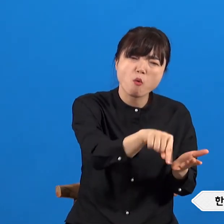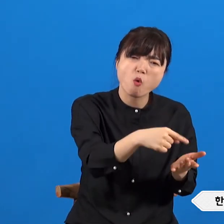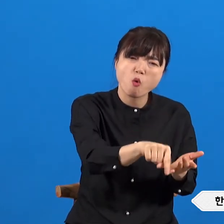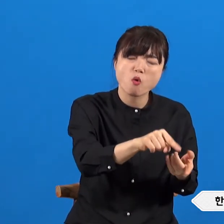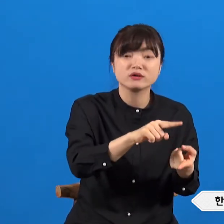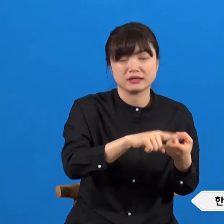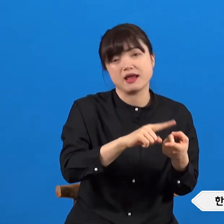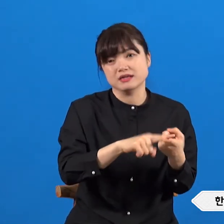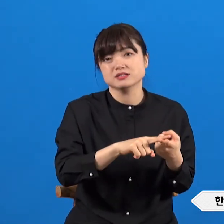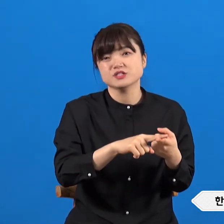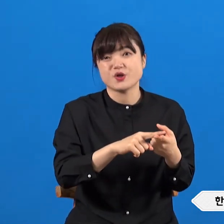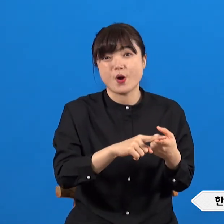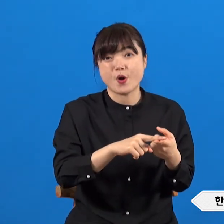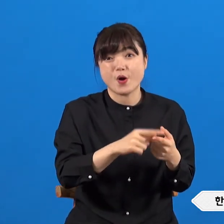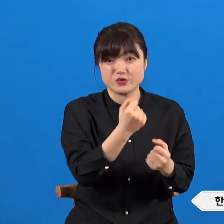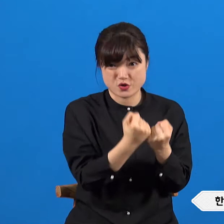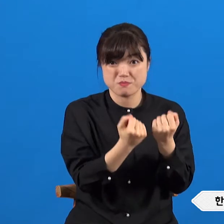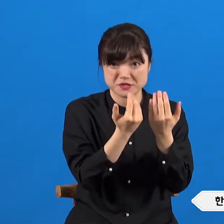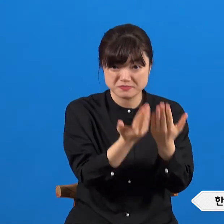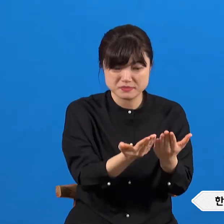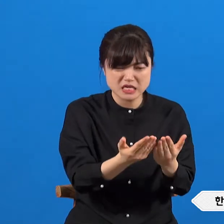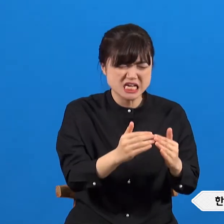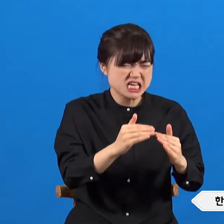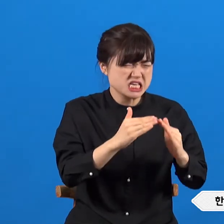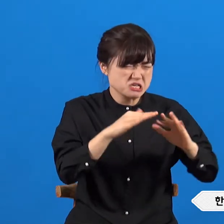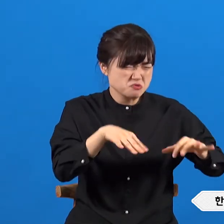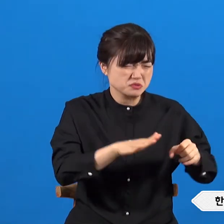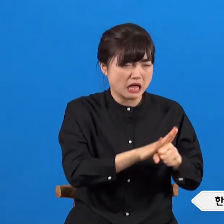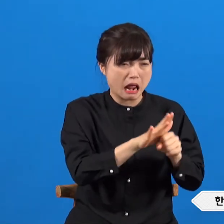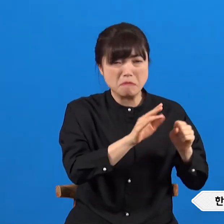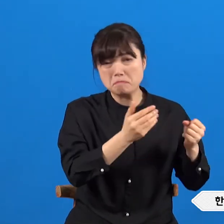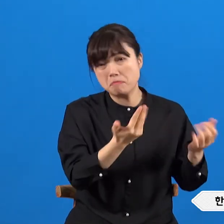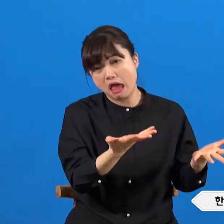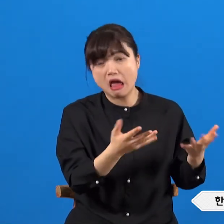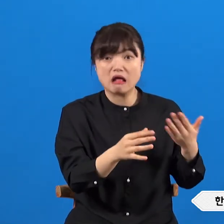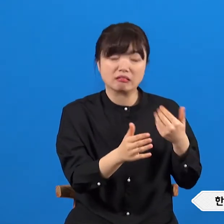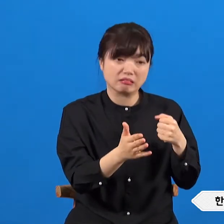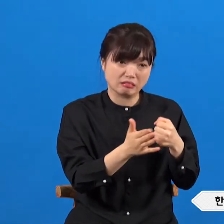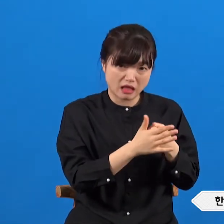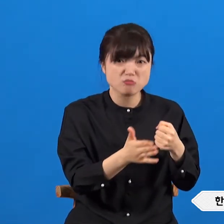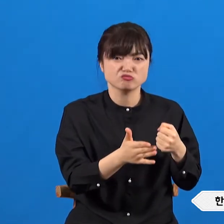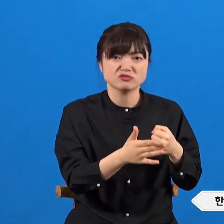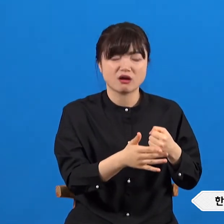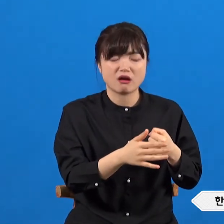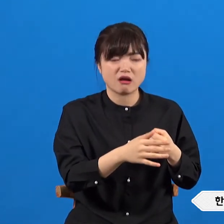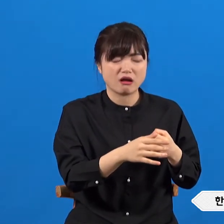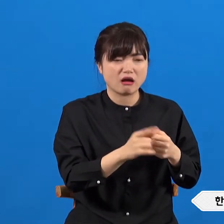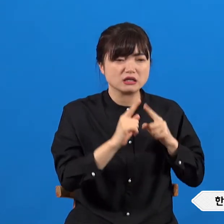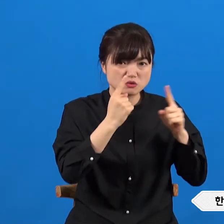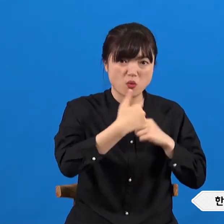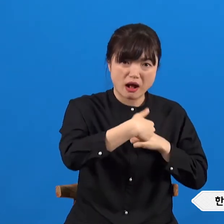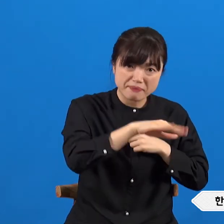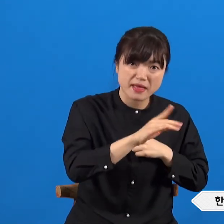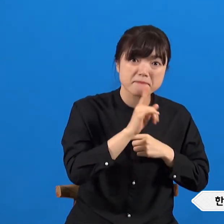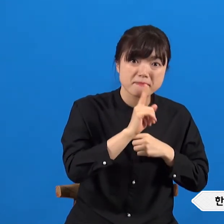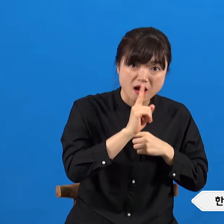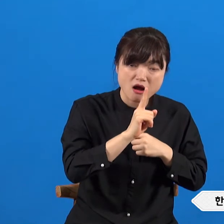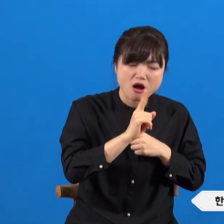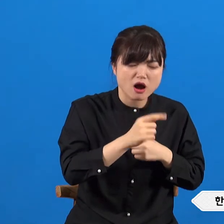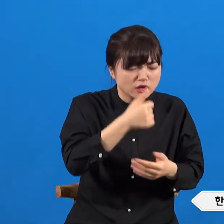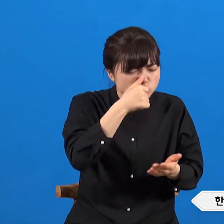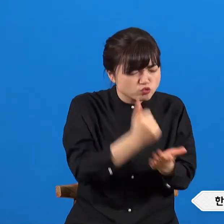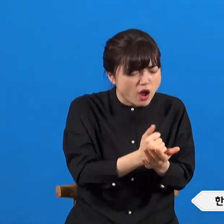자세히 살펴보십시다. 이웃 사랑을 안 해서 왼편으로 떨어진다고 했는데 좀 구체적으로 그들의